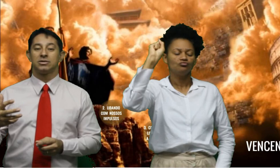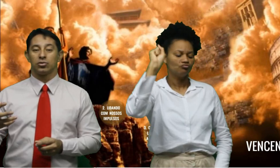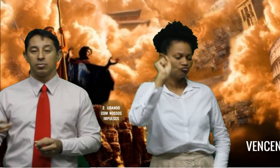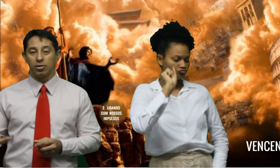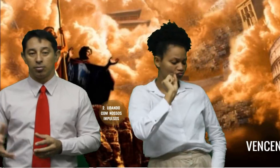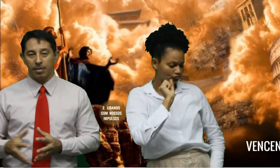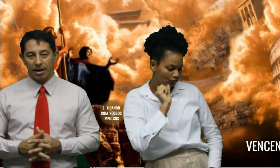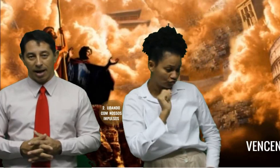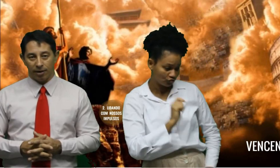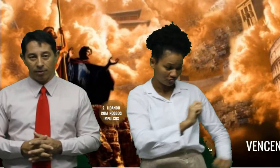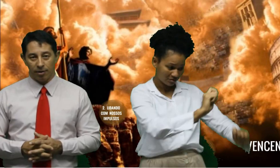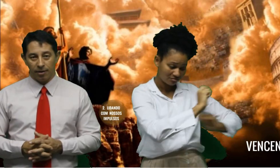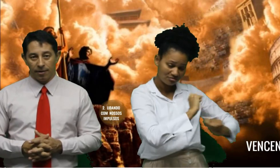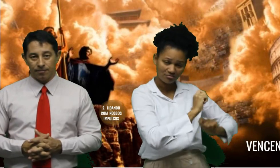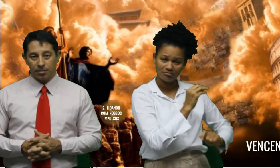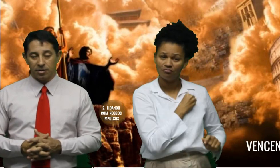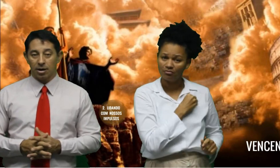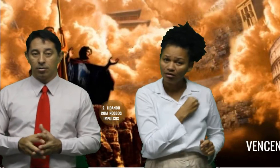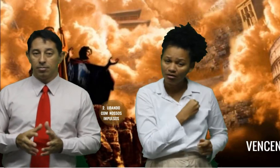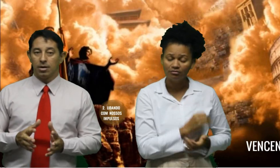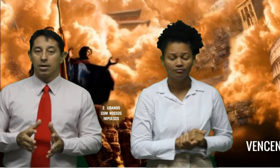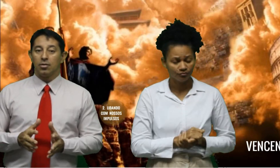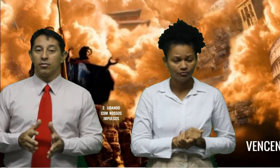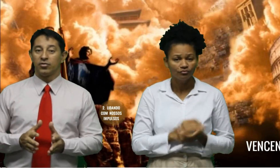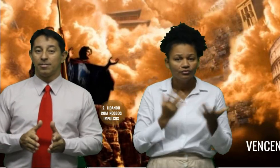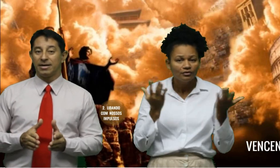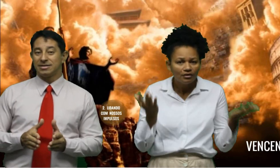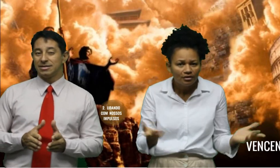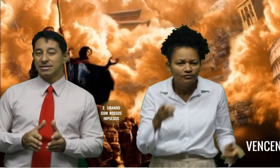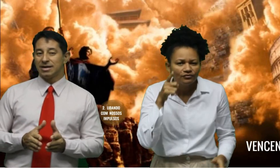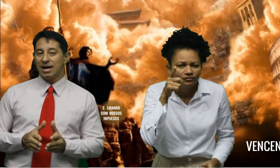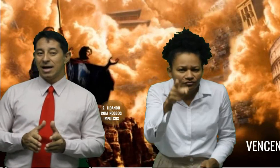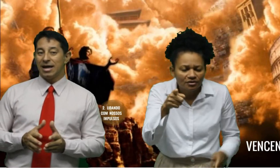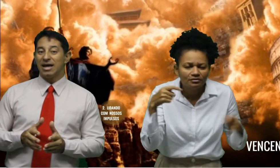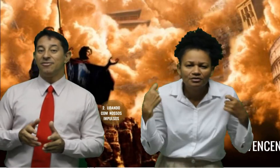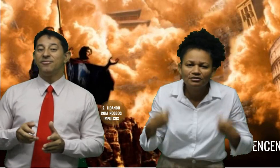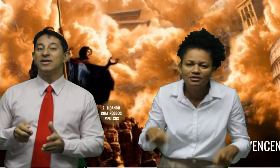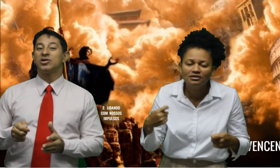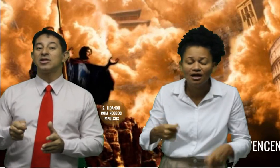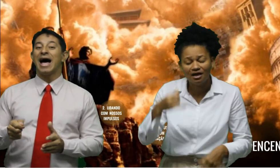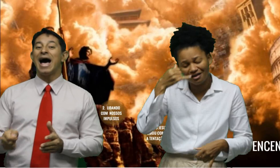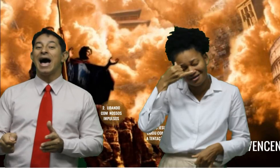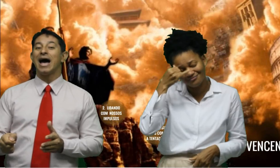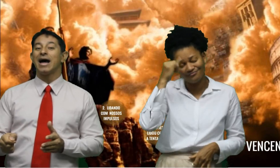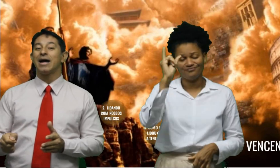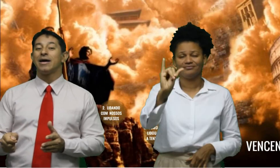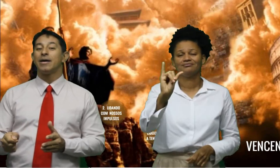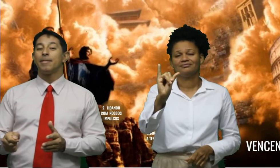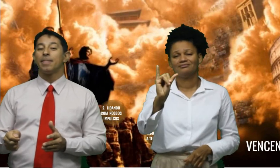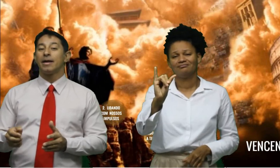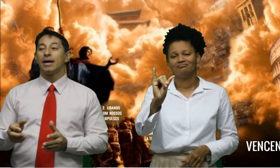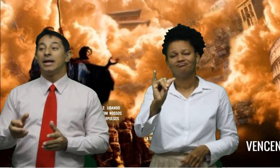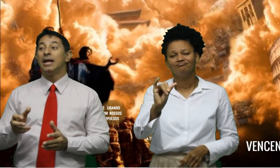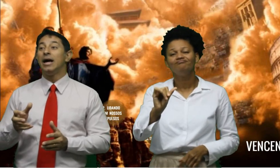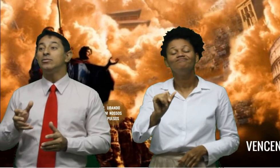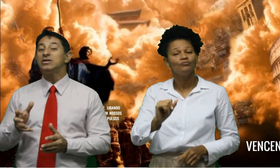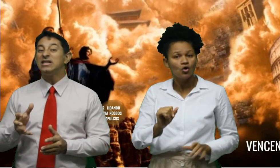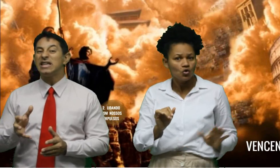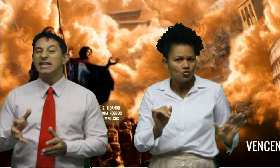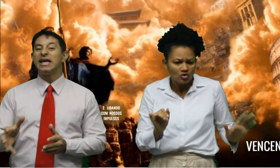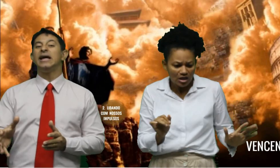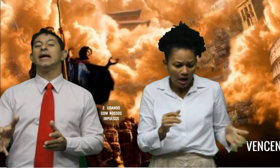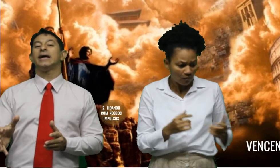tentações e sobre o pecado. Então, você precisa evitar,